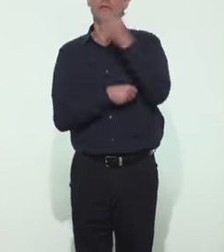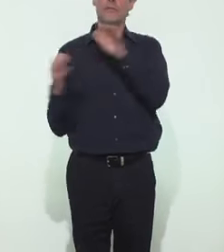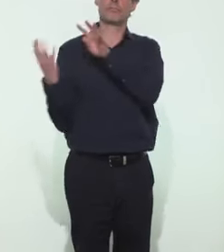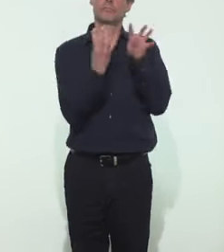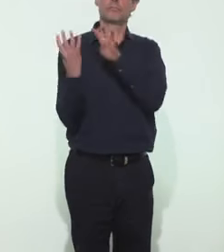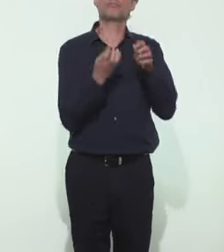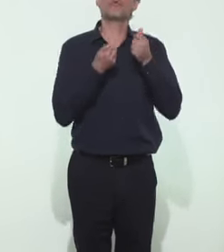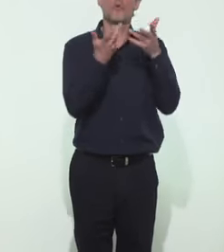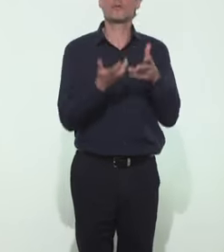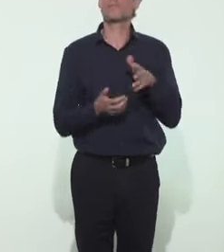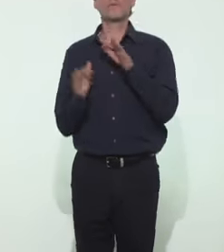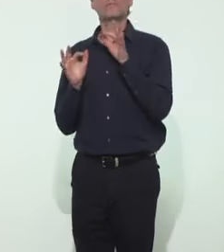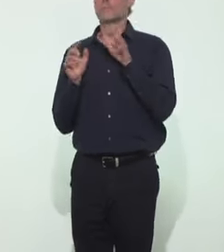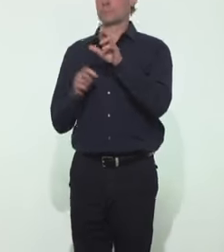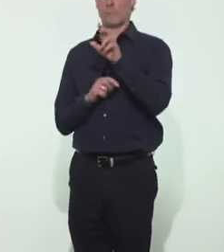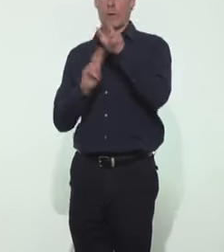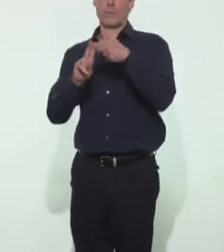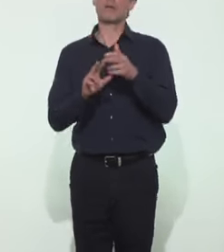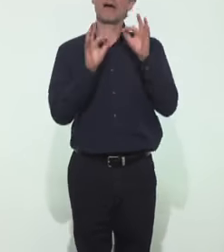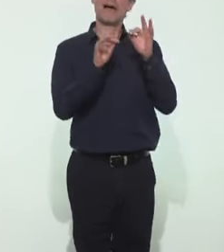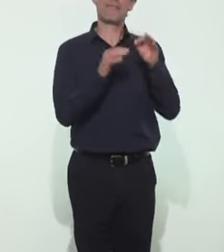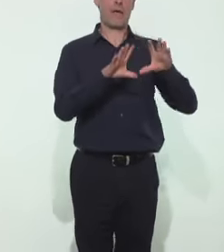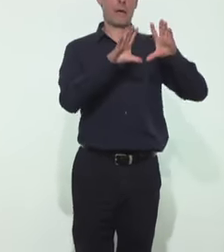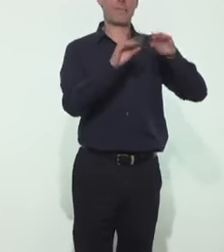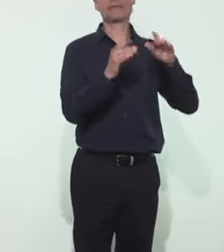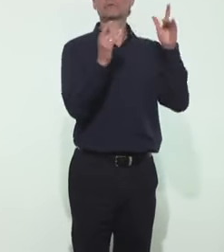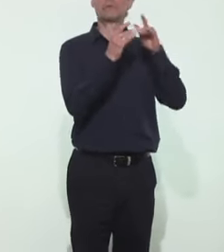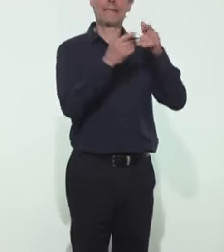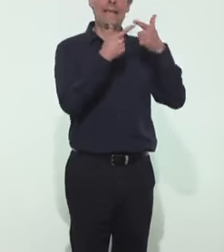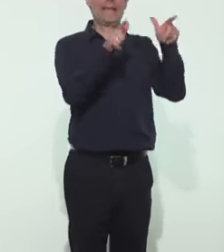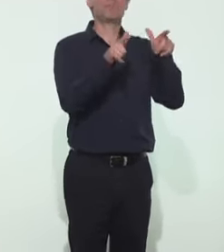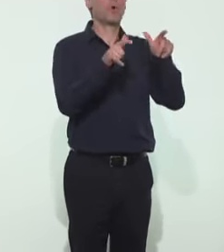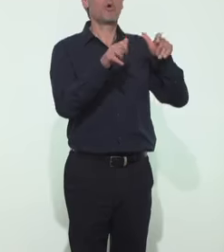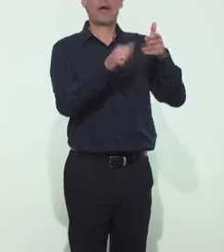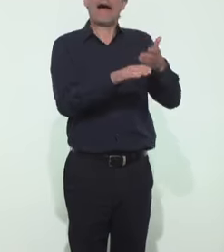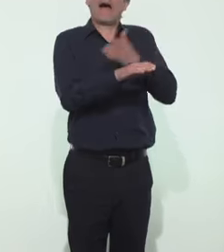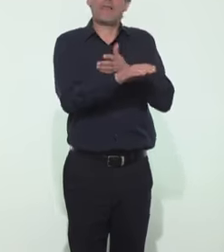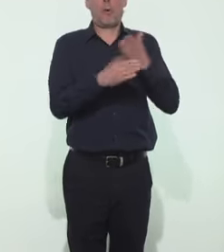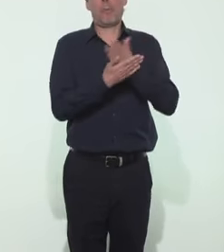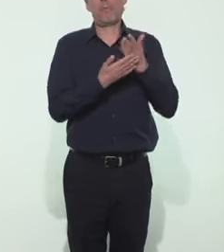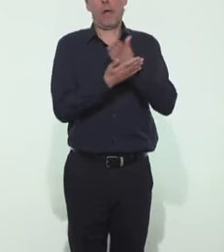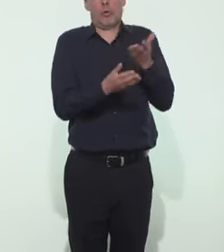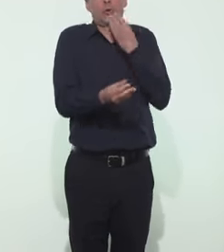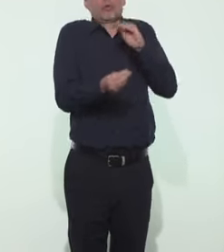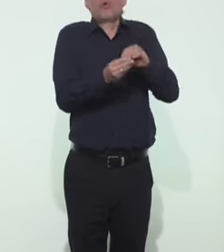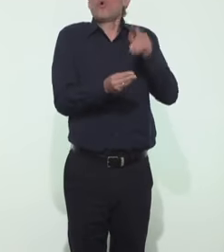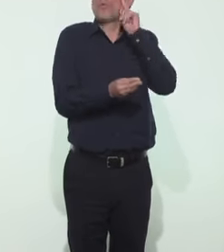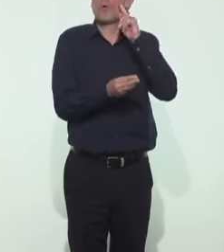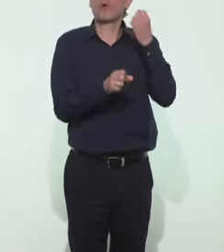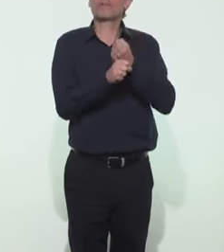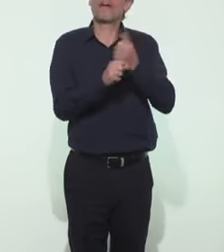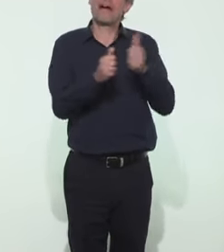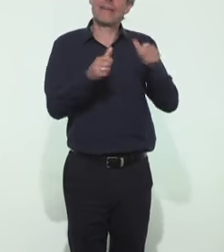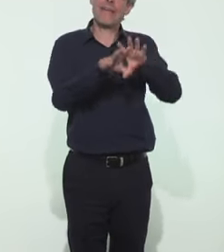alors sur l'ouverture des lits en nous avons évidemment une procédure d' anticipation puisque nous travaillons évidemment avec les équipes de réanimation